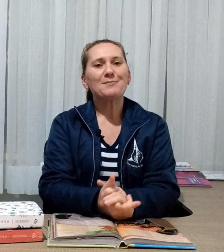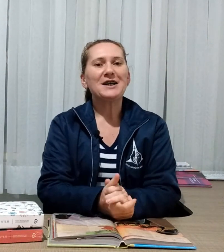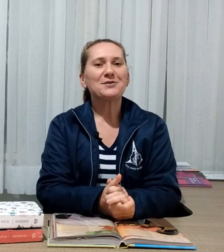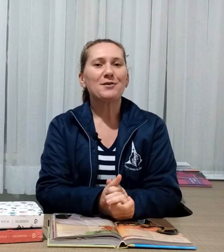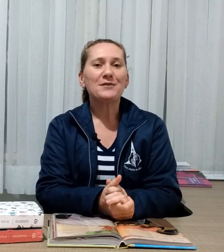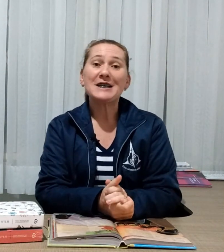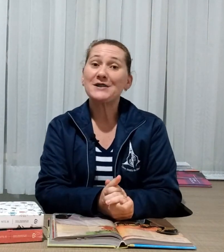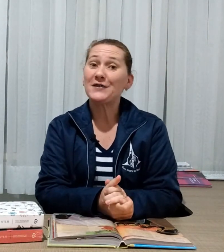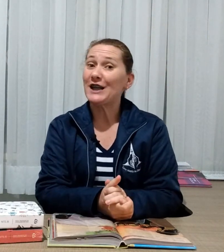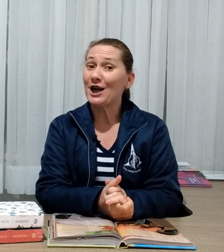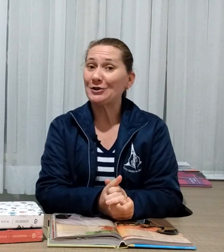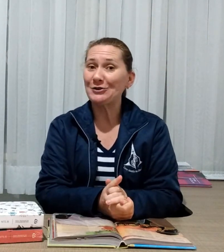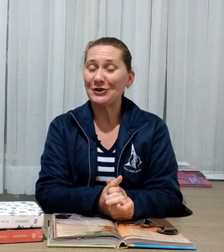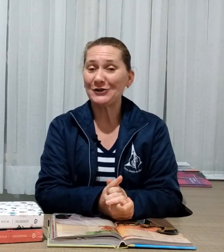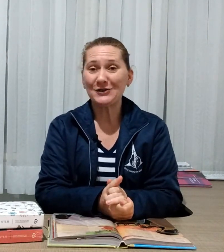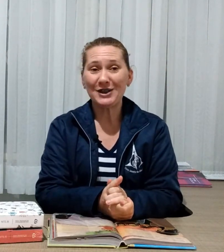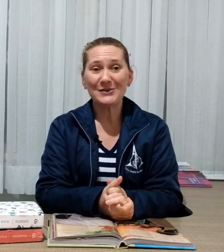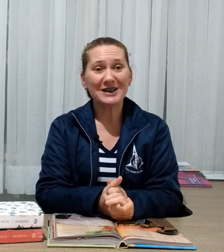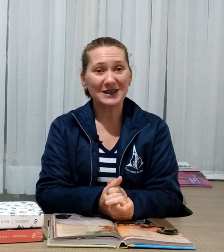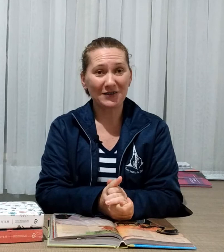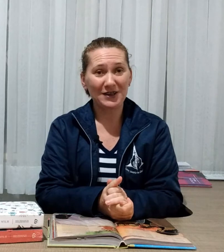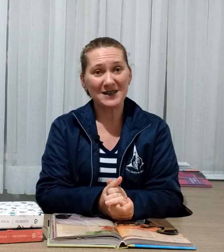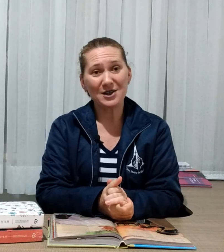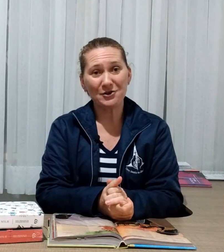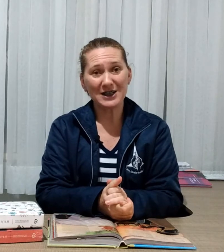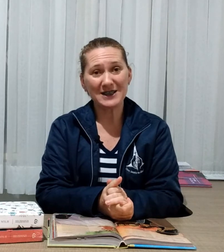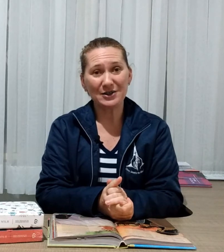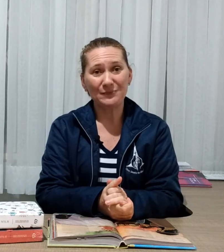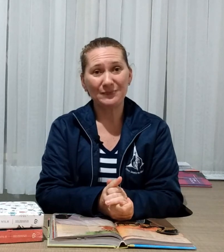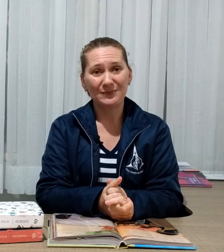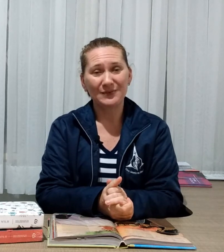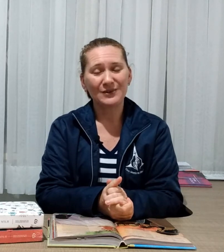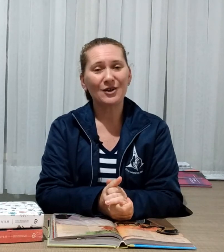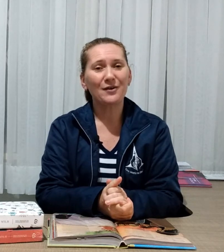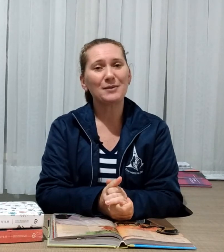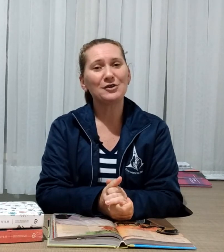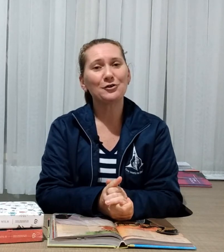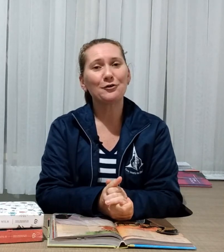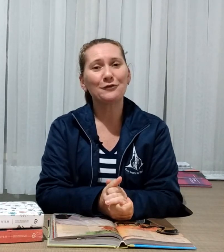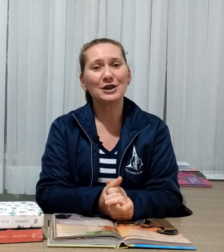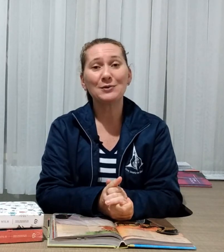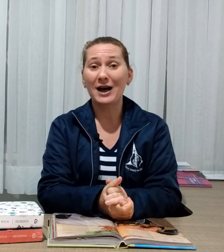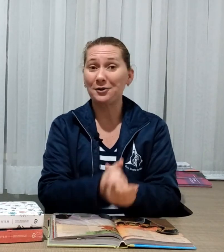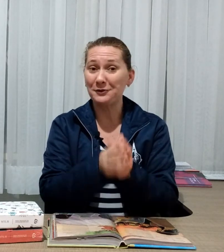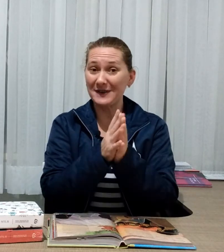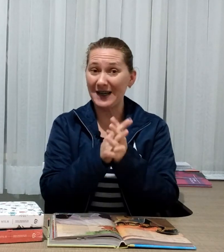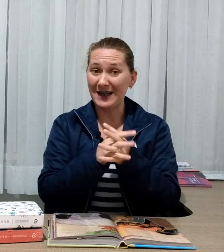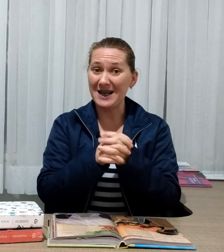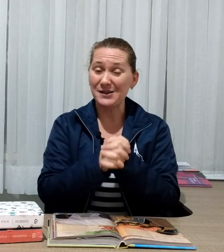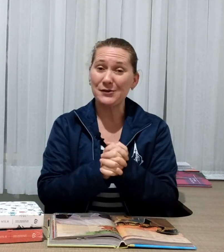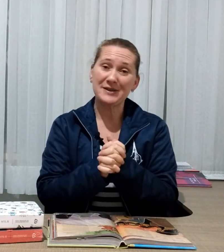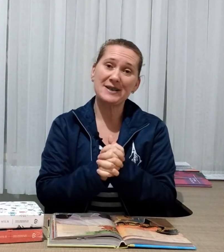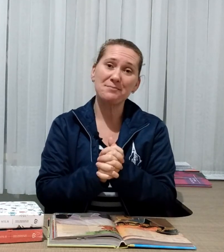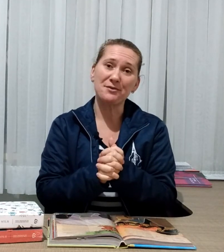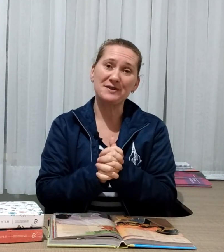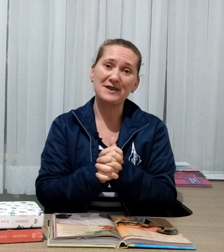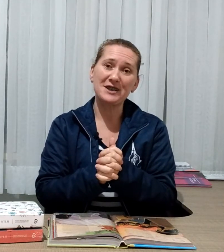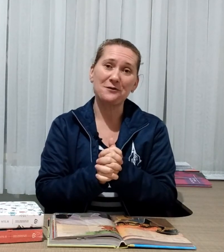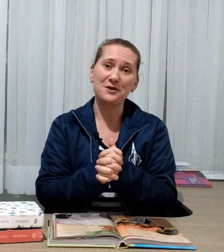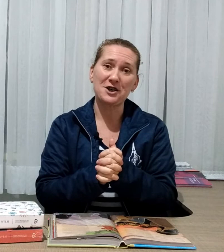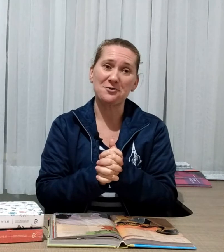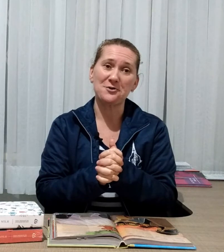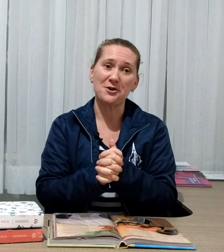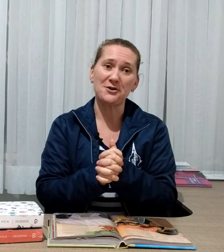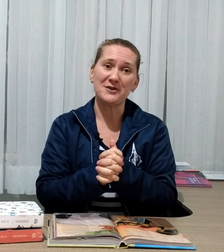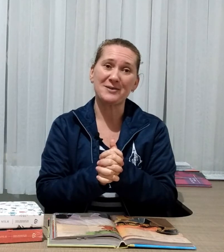Nós queremos mais uma vez falar com o nosso Deus através da oração. Novamente convido a cruzar as nossas mãos